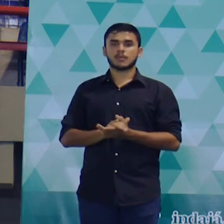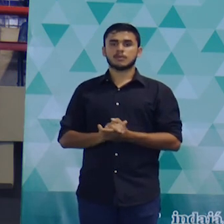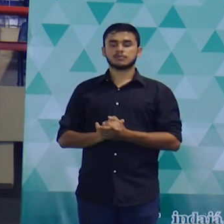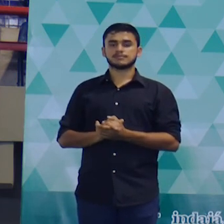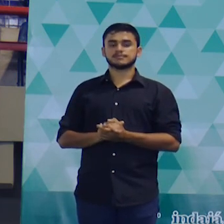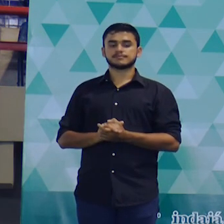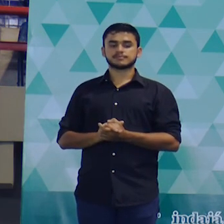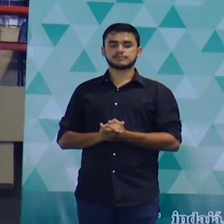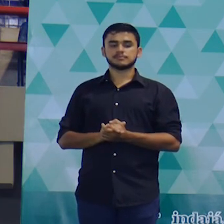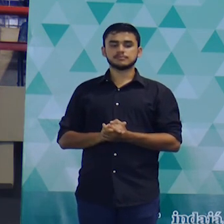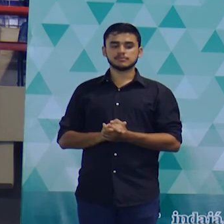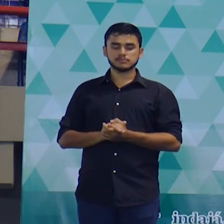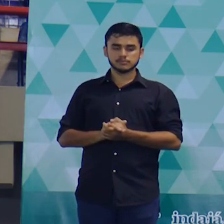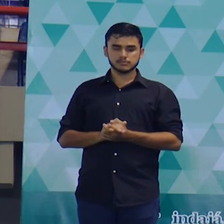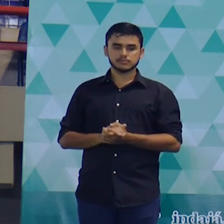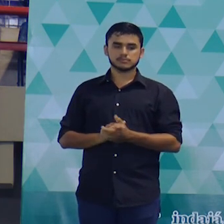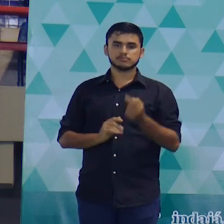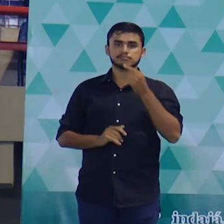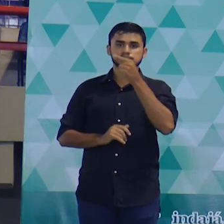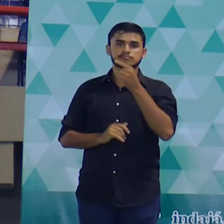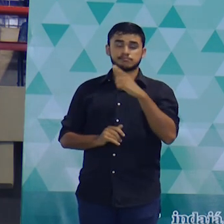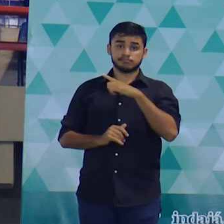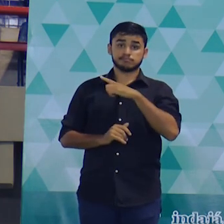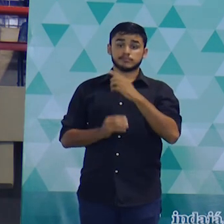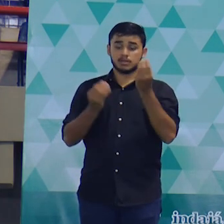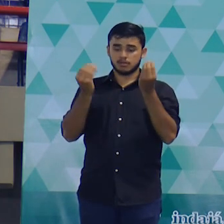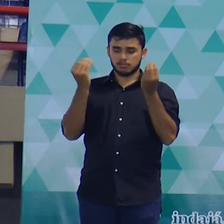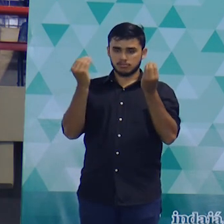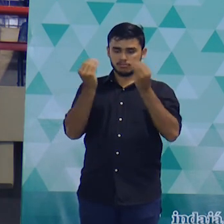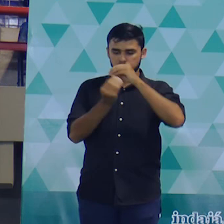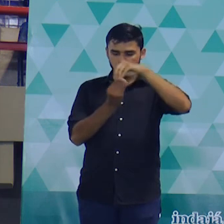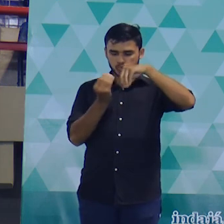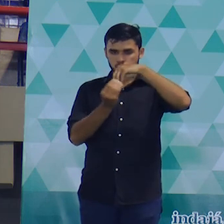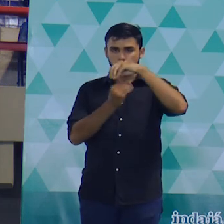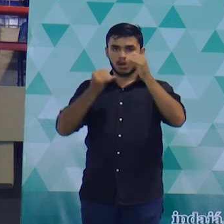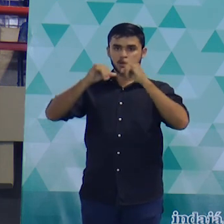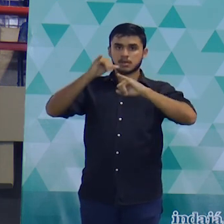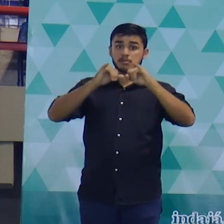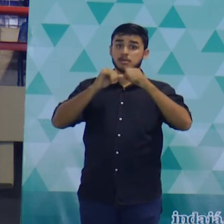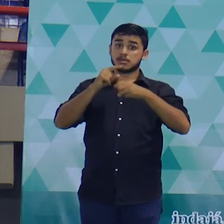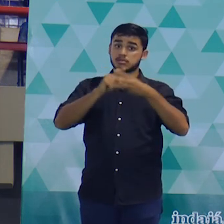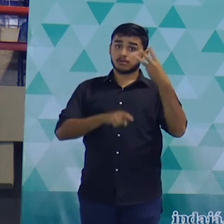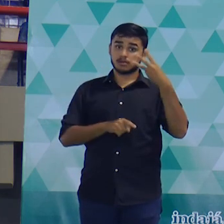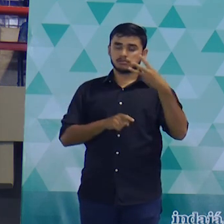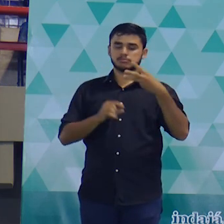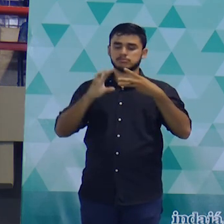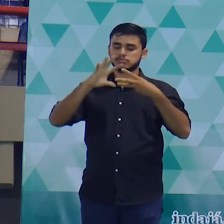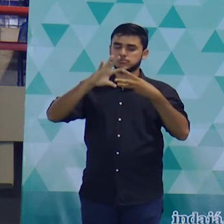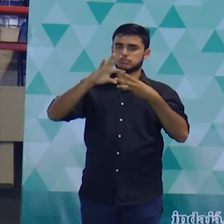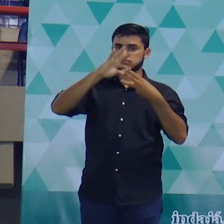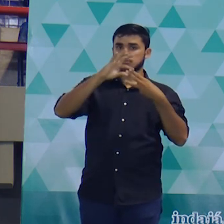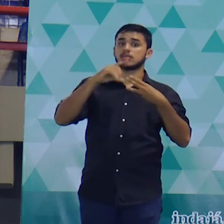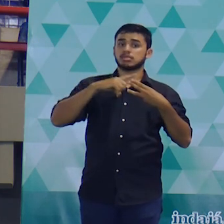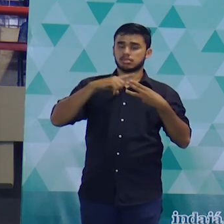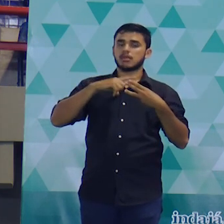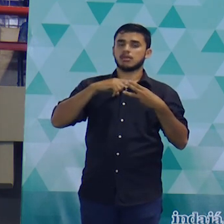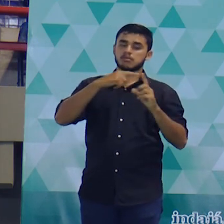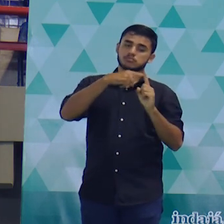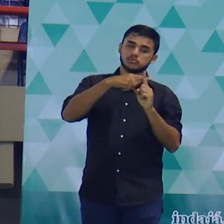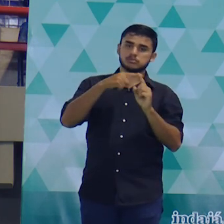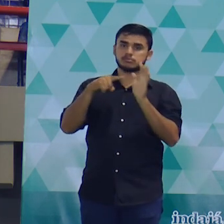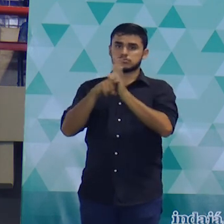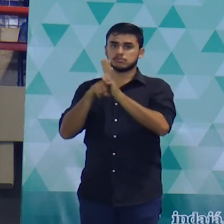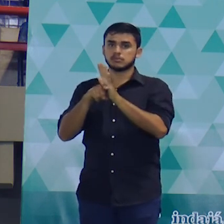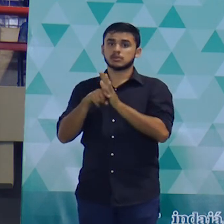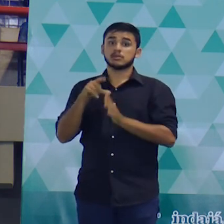produz 3 substâncias químicas. Apenas as 2 primeiras são dotadas de carga. O